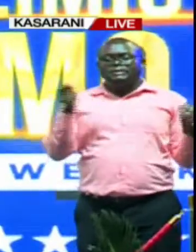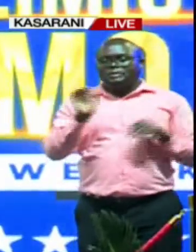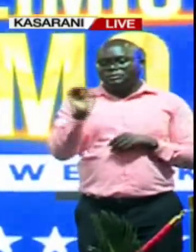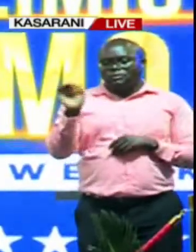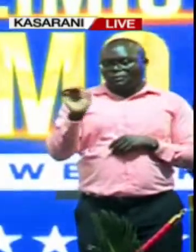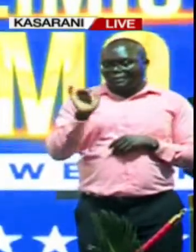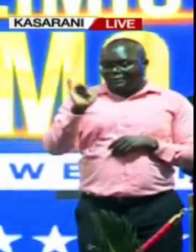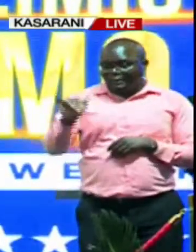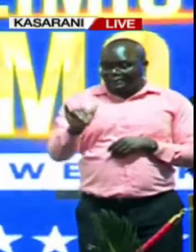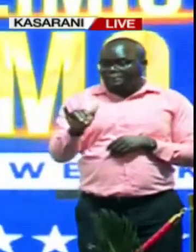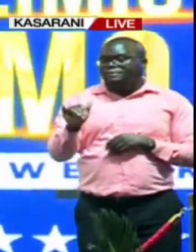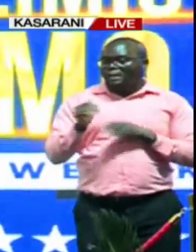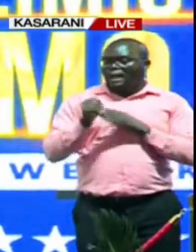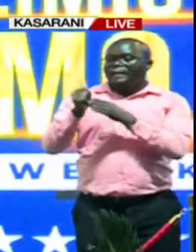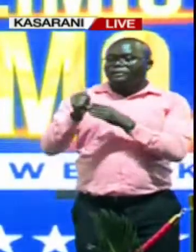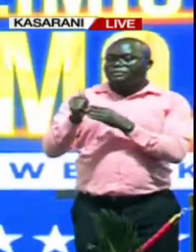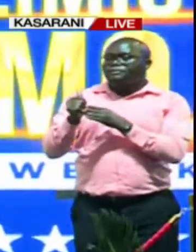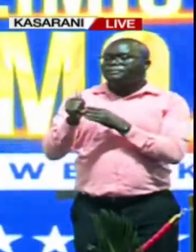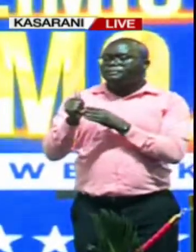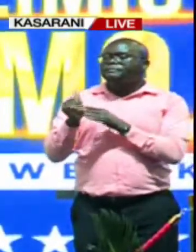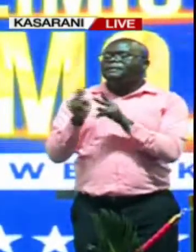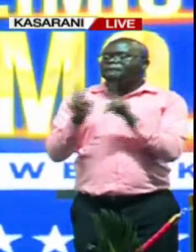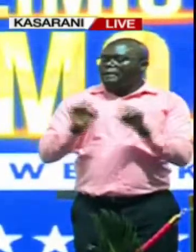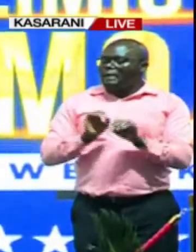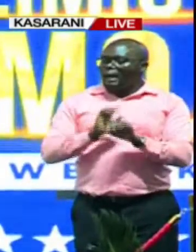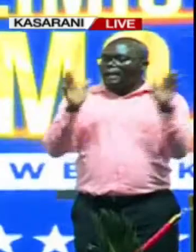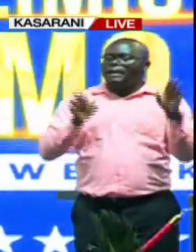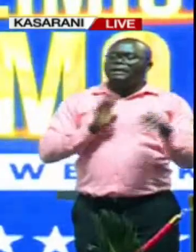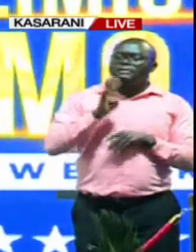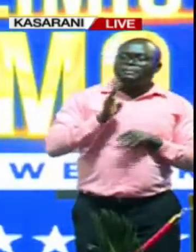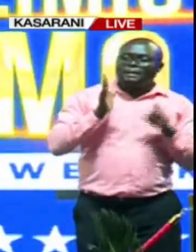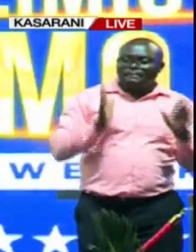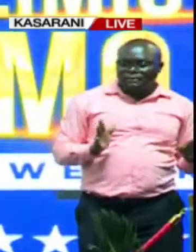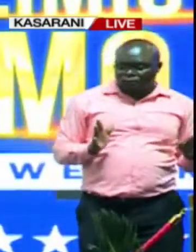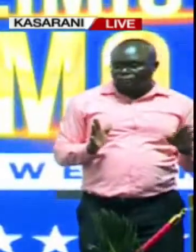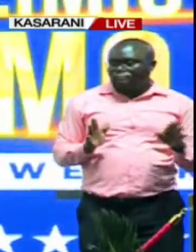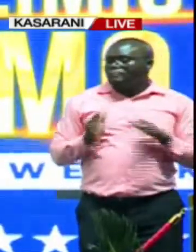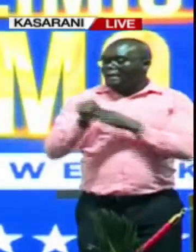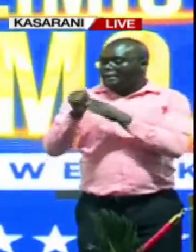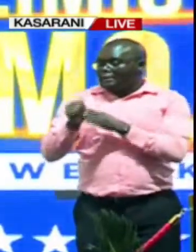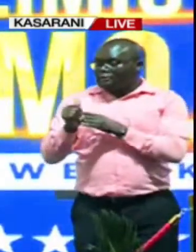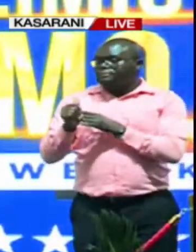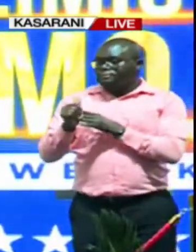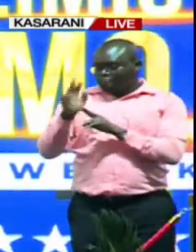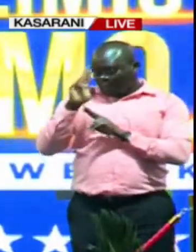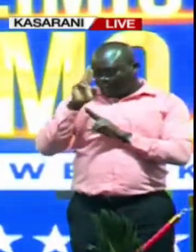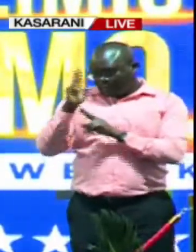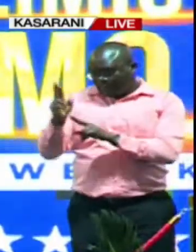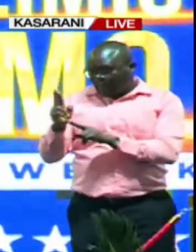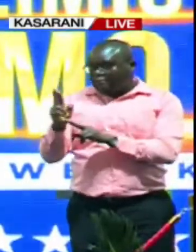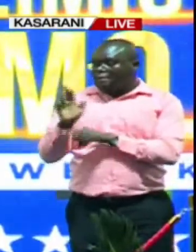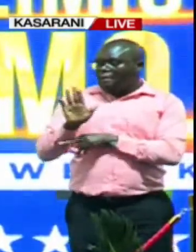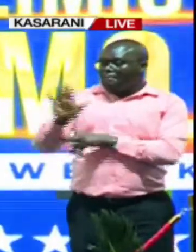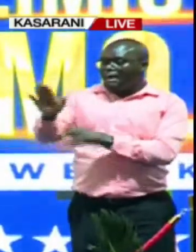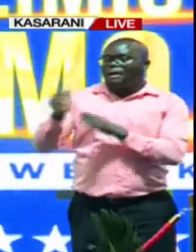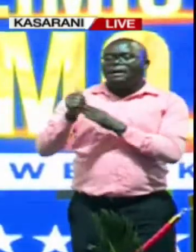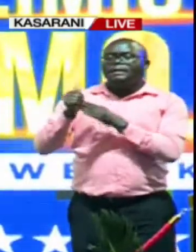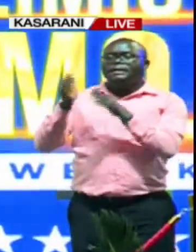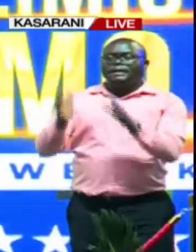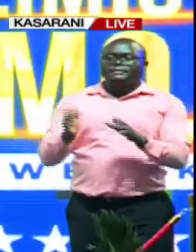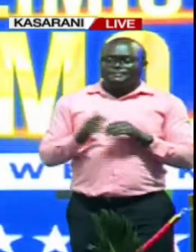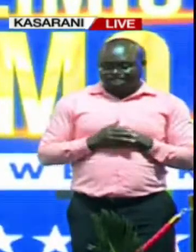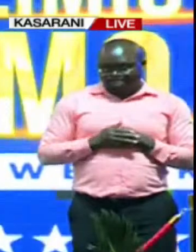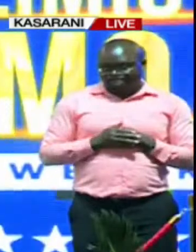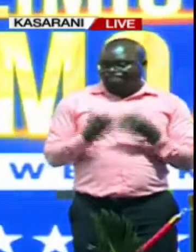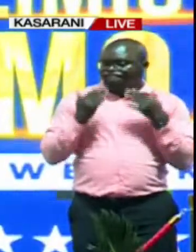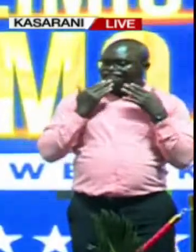That is able leadership, very articulate leadership, the leadership that respects its leader.